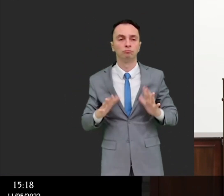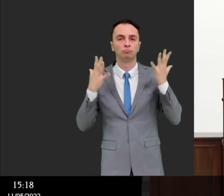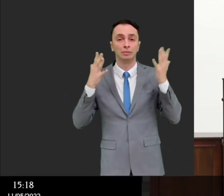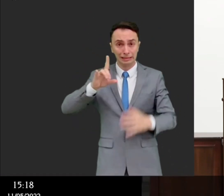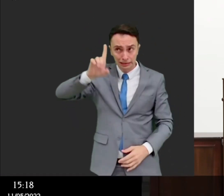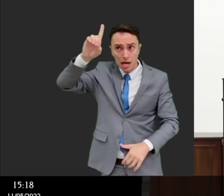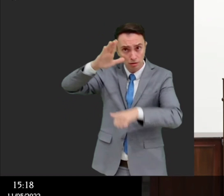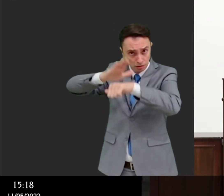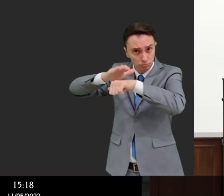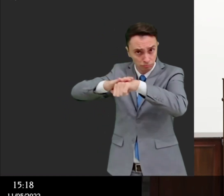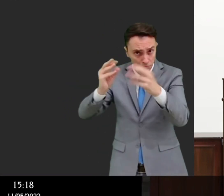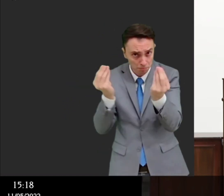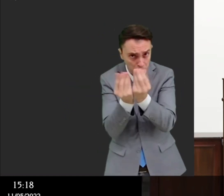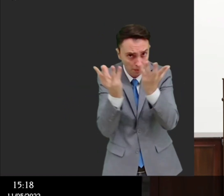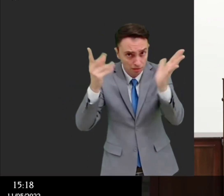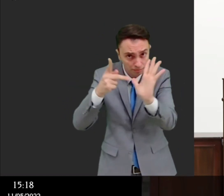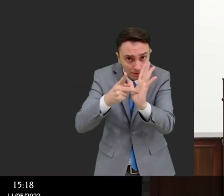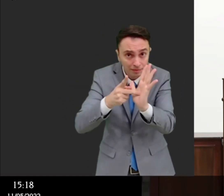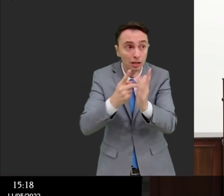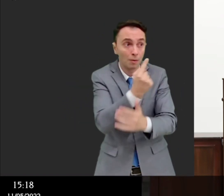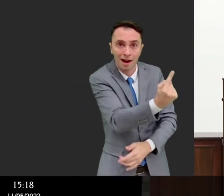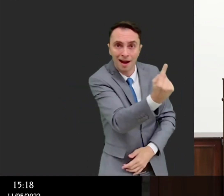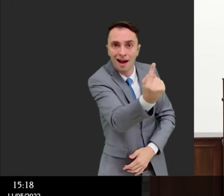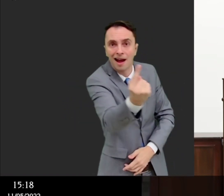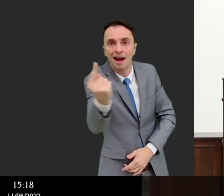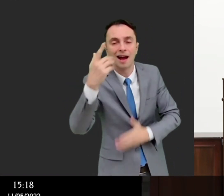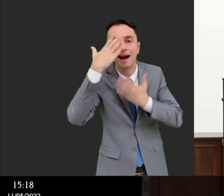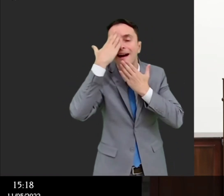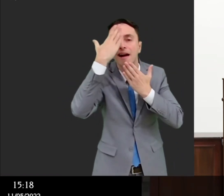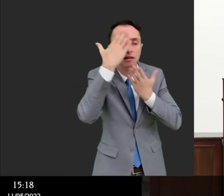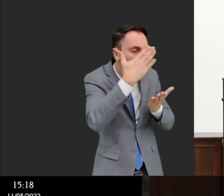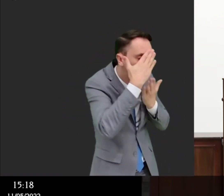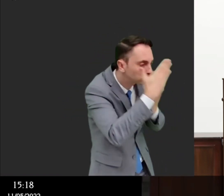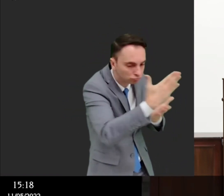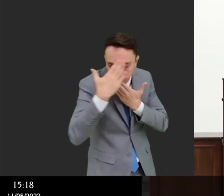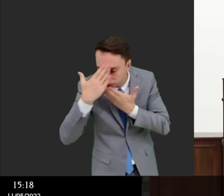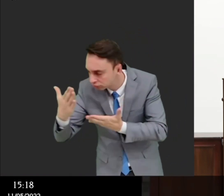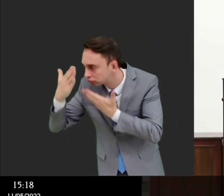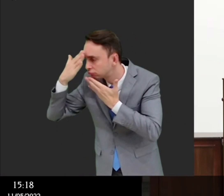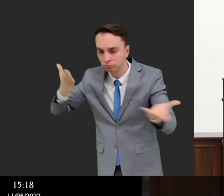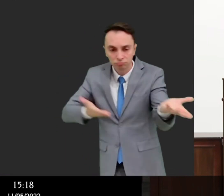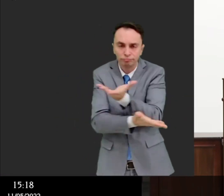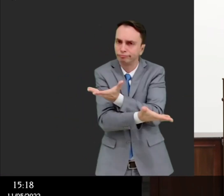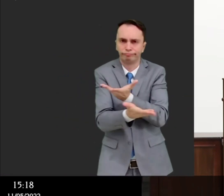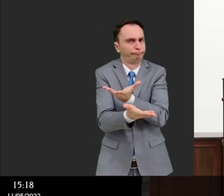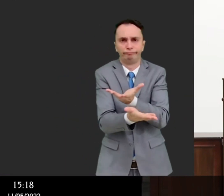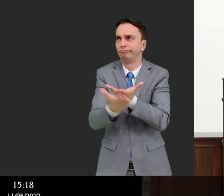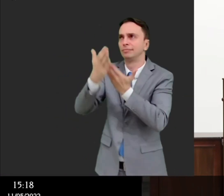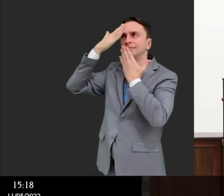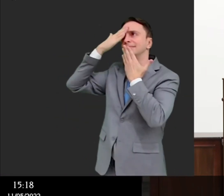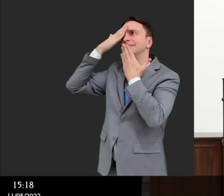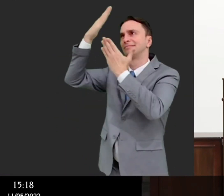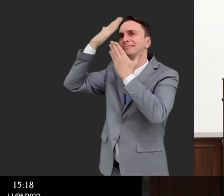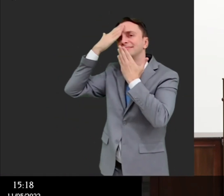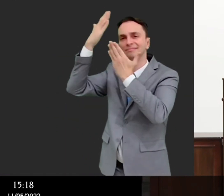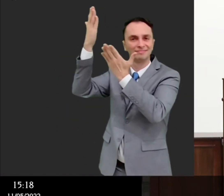foi Ele, e nós damos glória a Ele. Então, todo o milagre, toda a obra que Ele